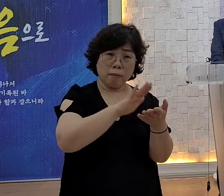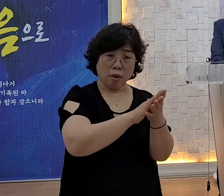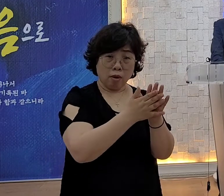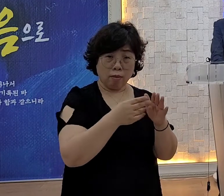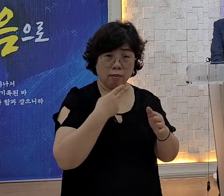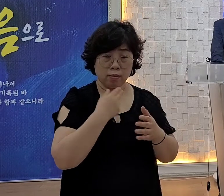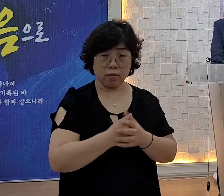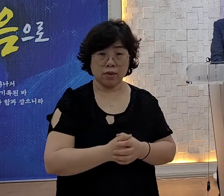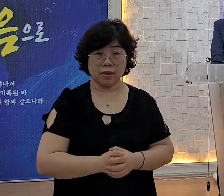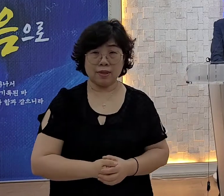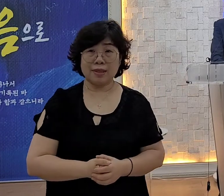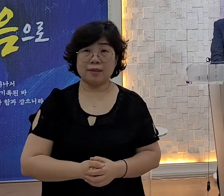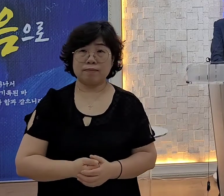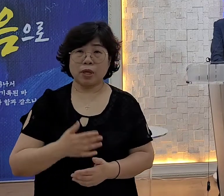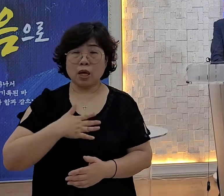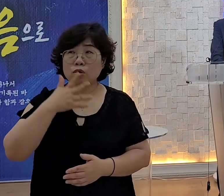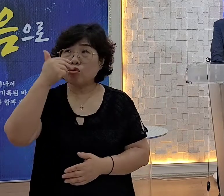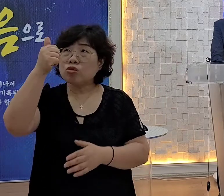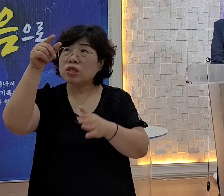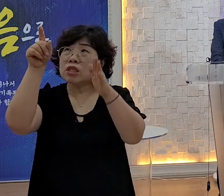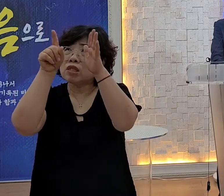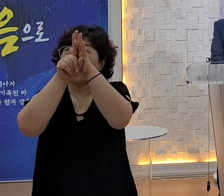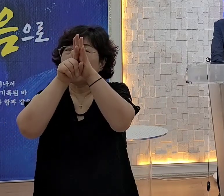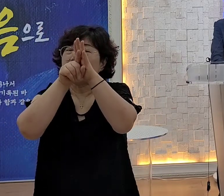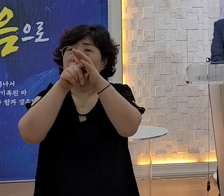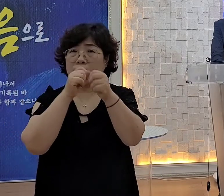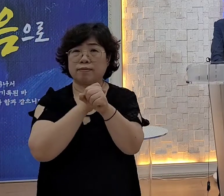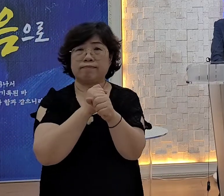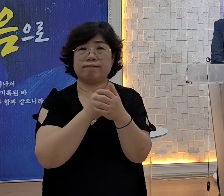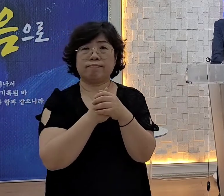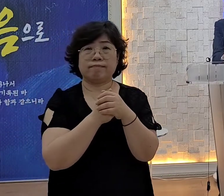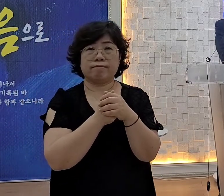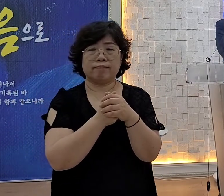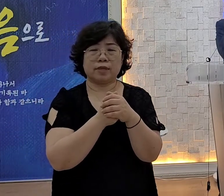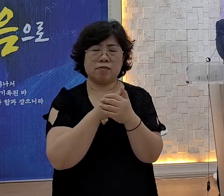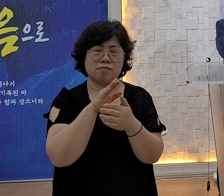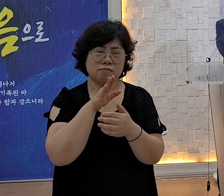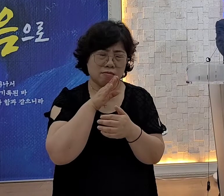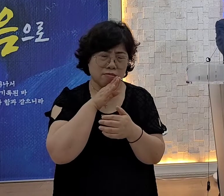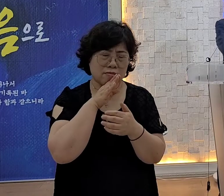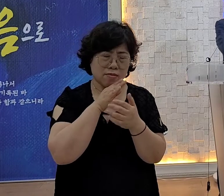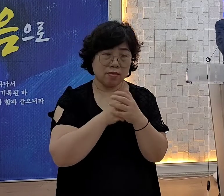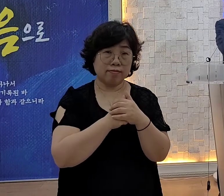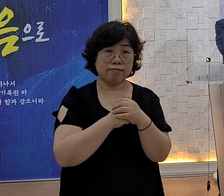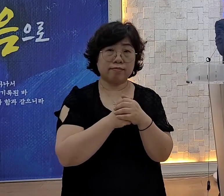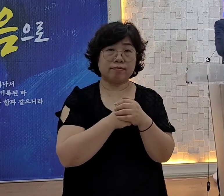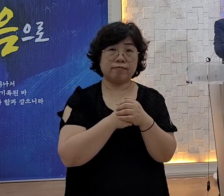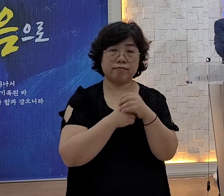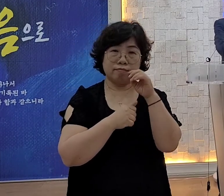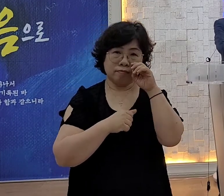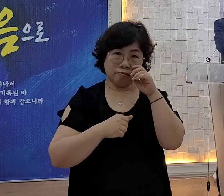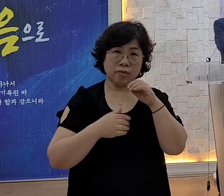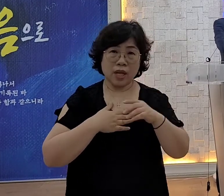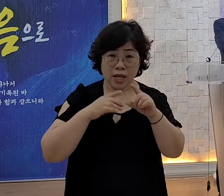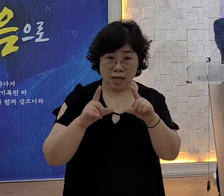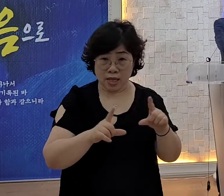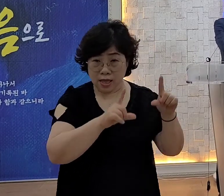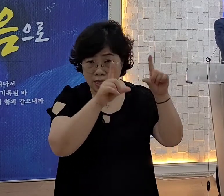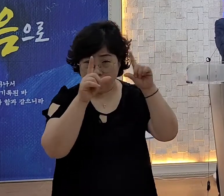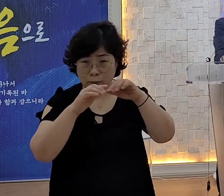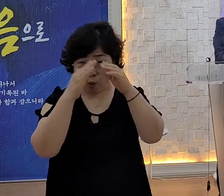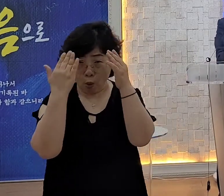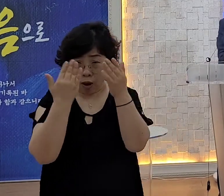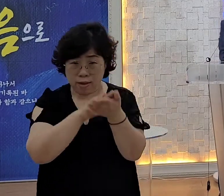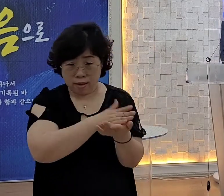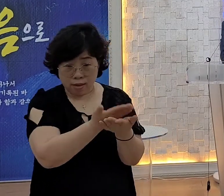영원히 변하지 않네. 나는 주를 섬겨. 정말 이거는 내 삶에